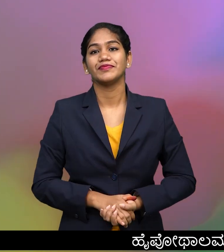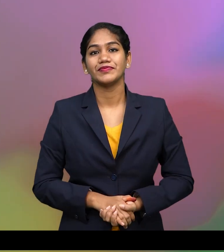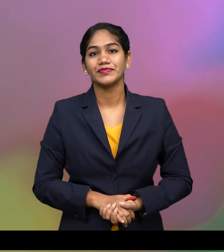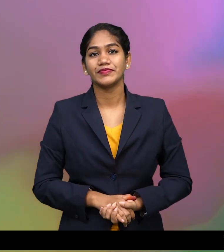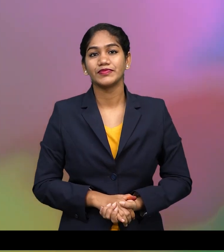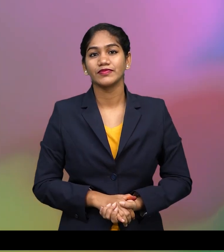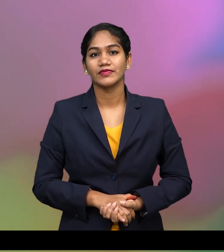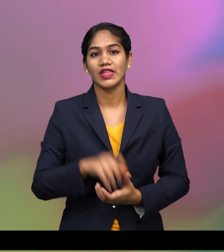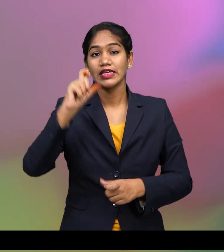ಸೆರೆಬ್ರಮ್.